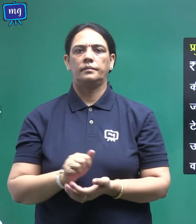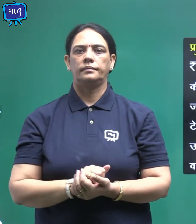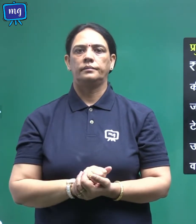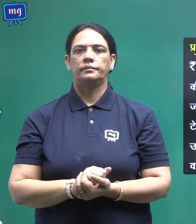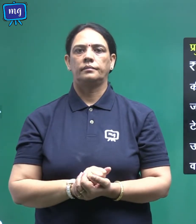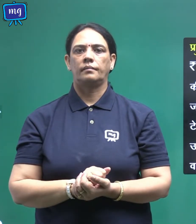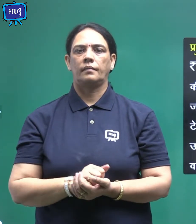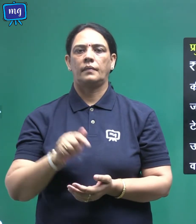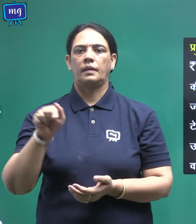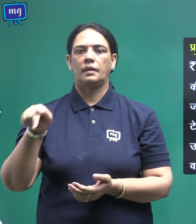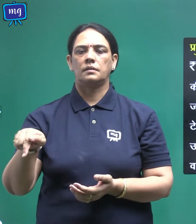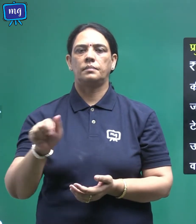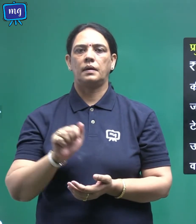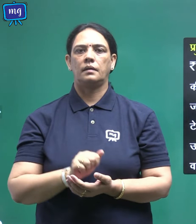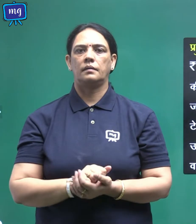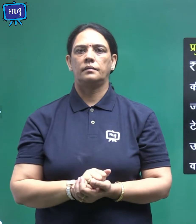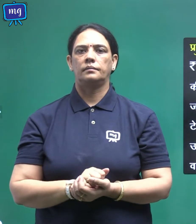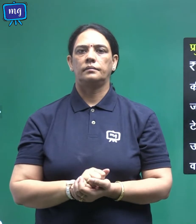इस पर